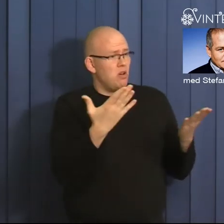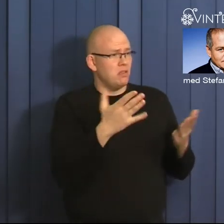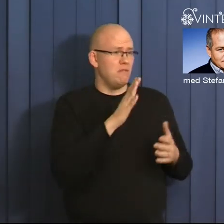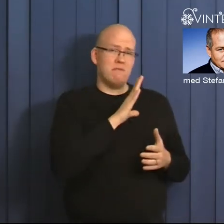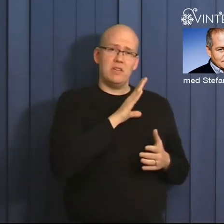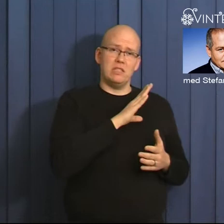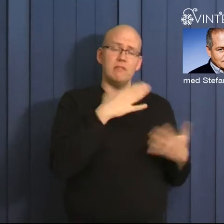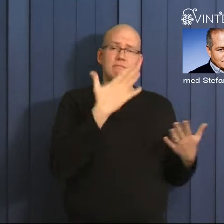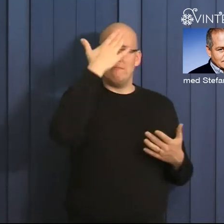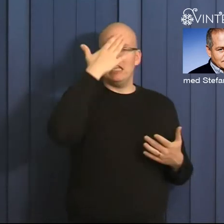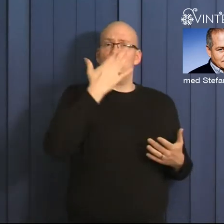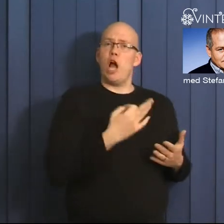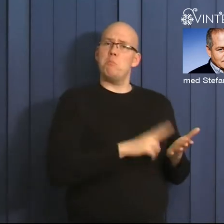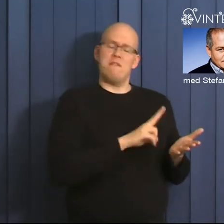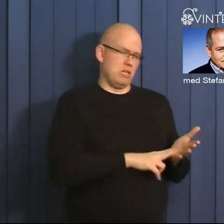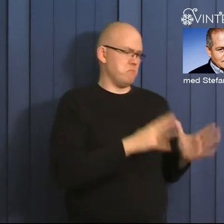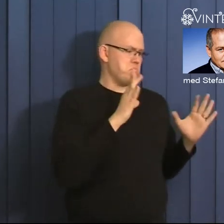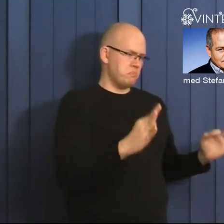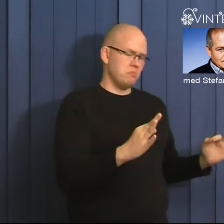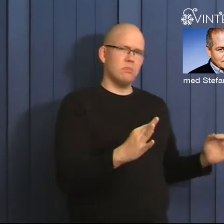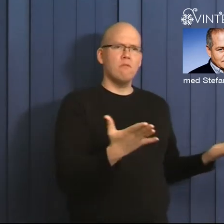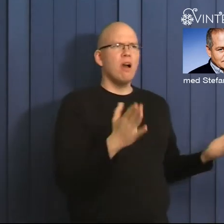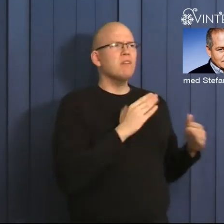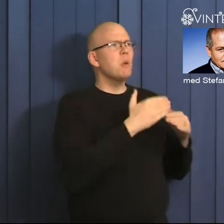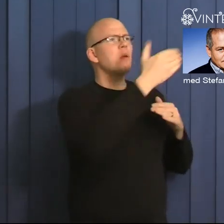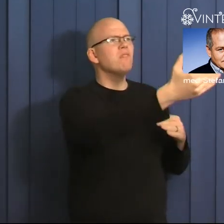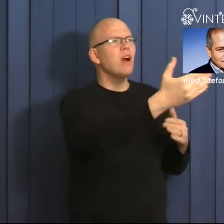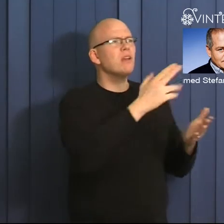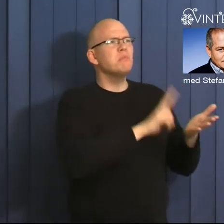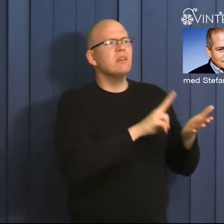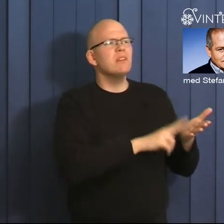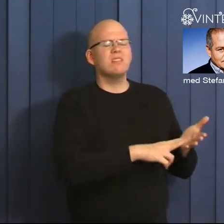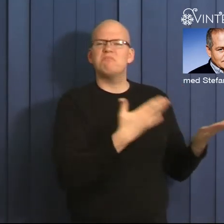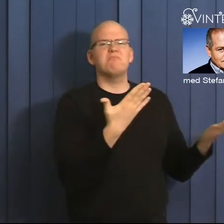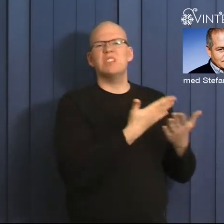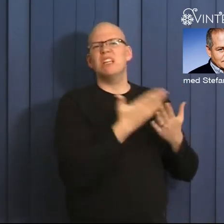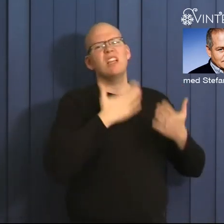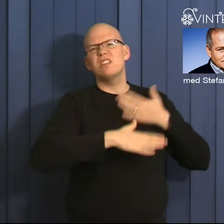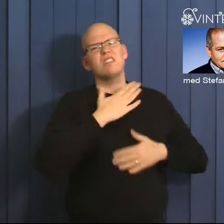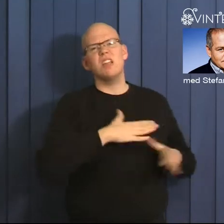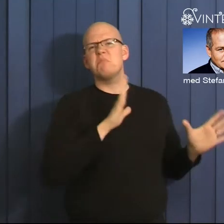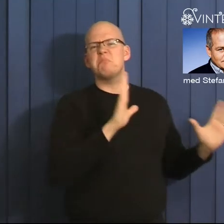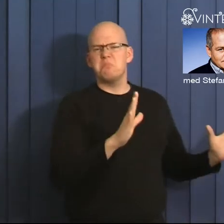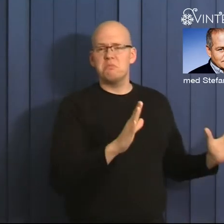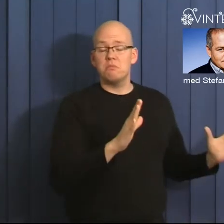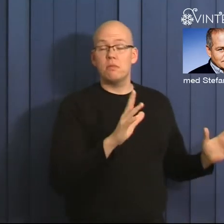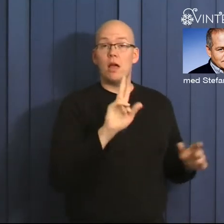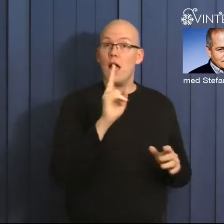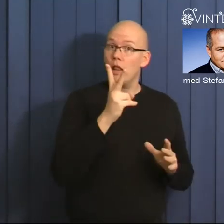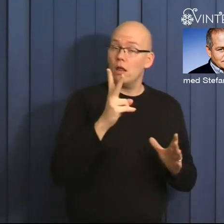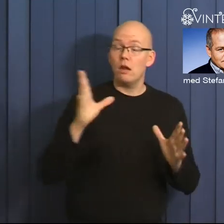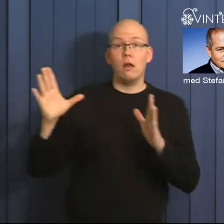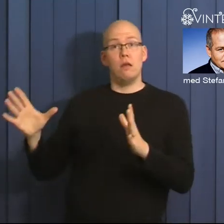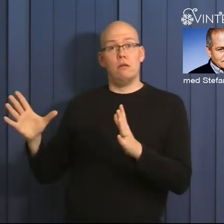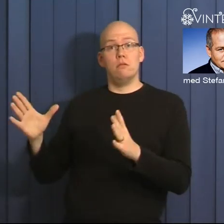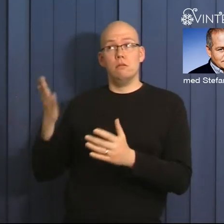vetenskap det som inte är bevisat är ointressant för oss eller så har vi